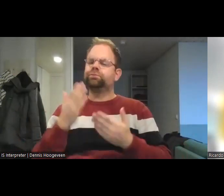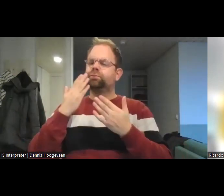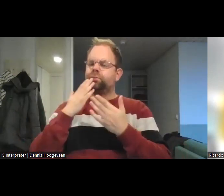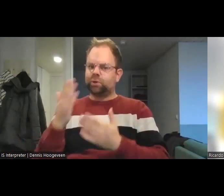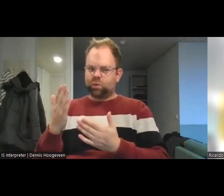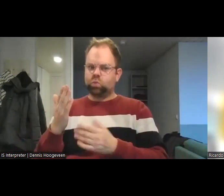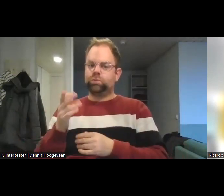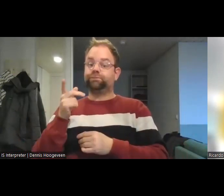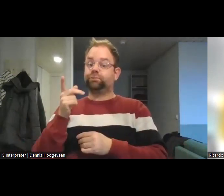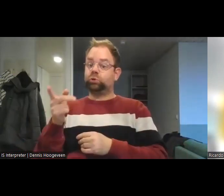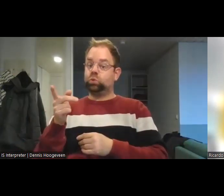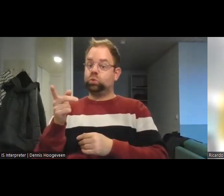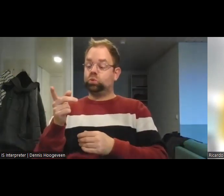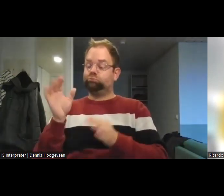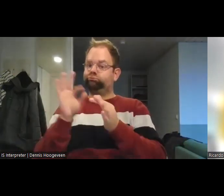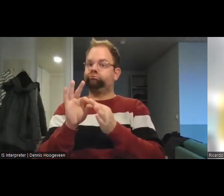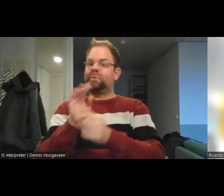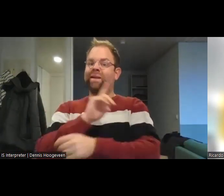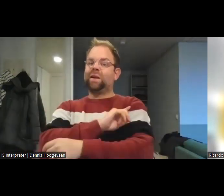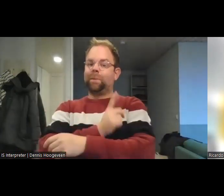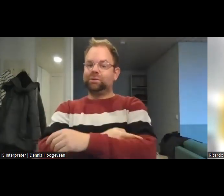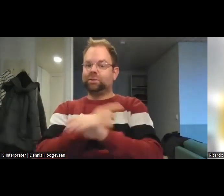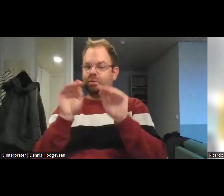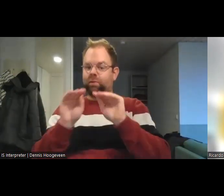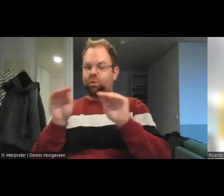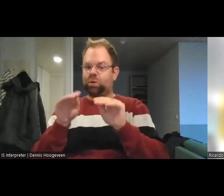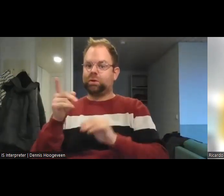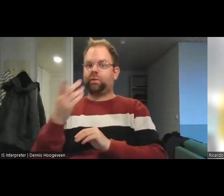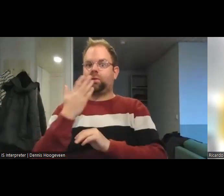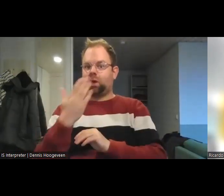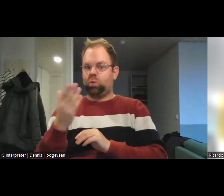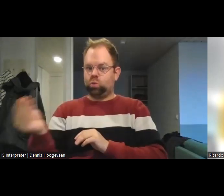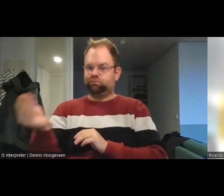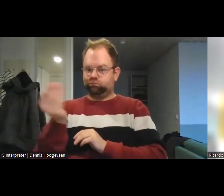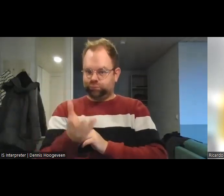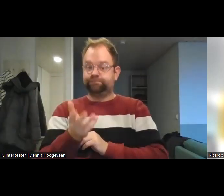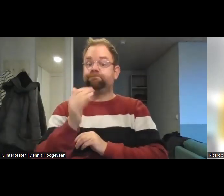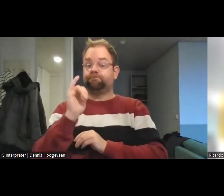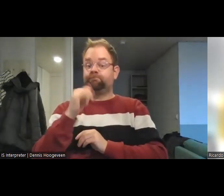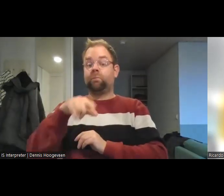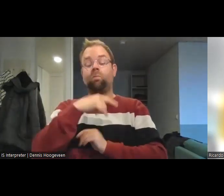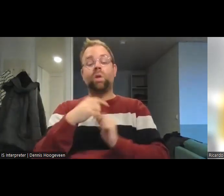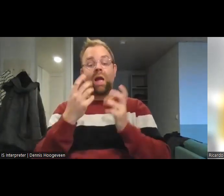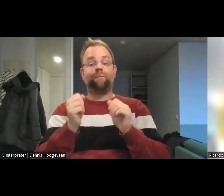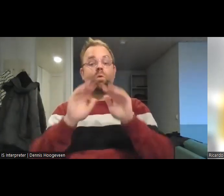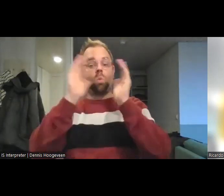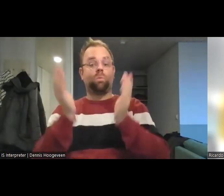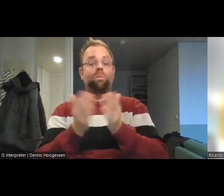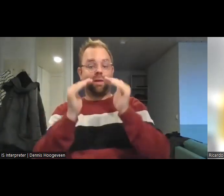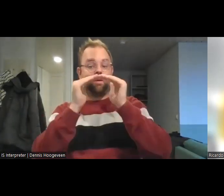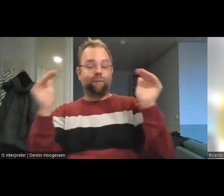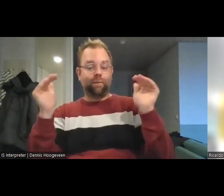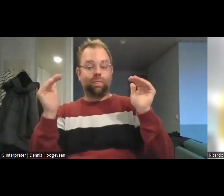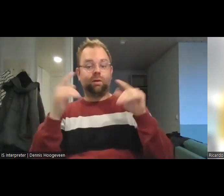capacité. Nous avons des opportunités au niveau mondial pour des formations en ligne, pour